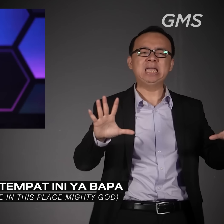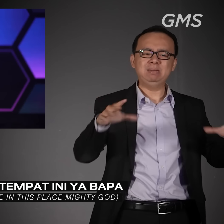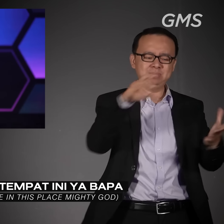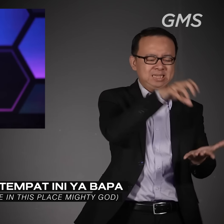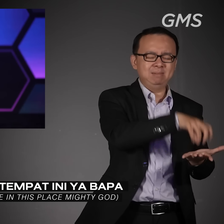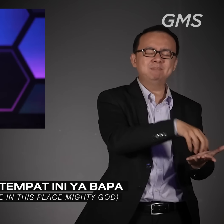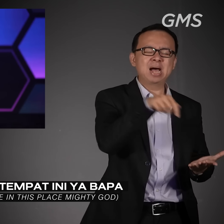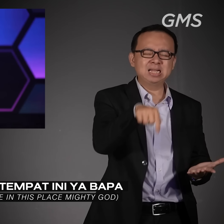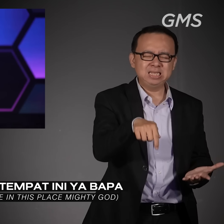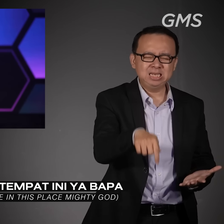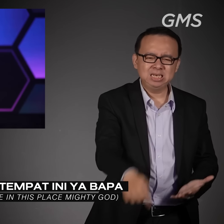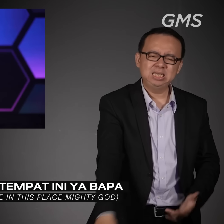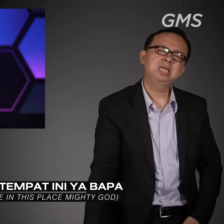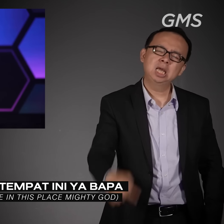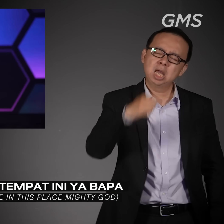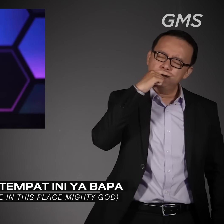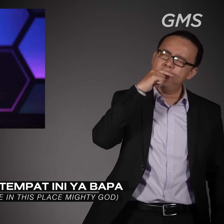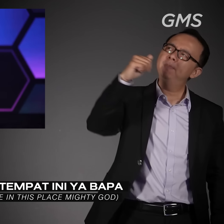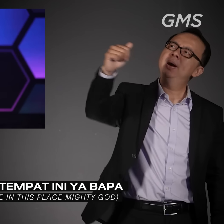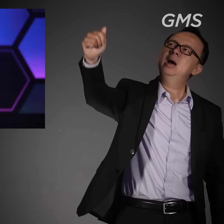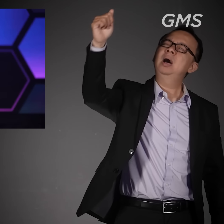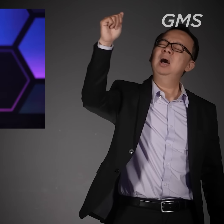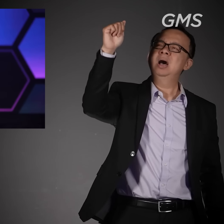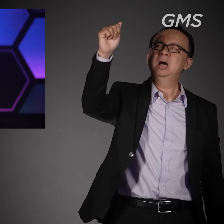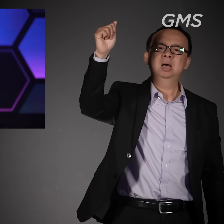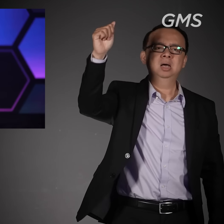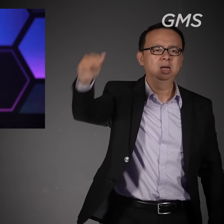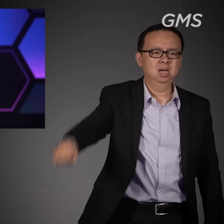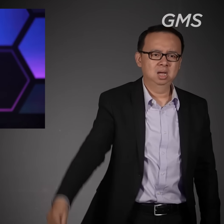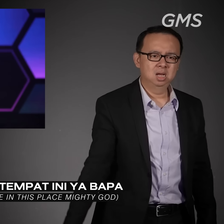ya Bapa.